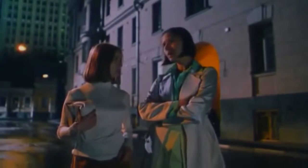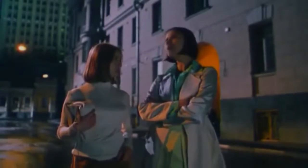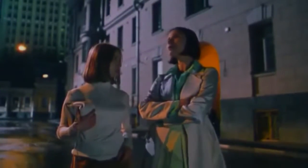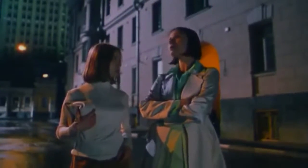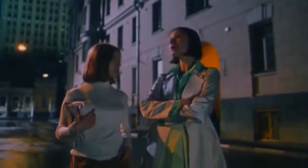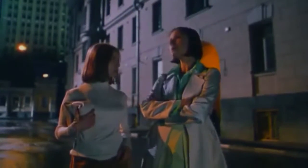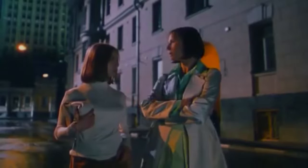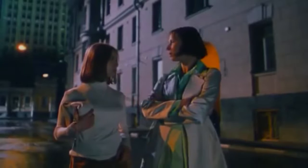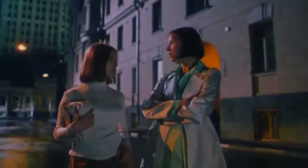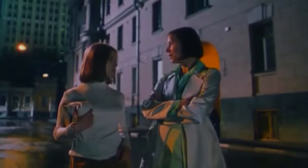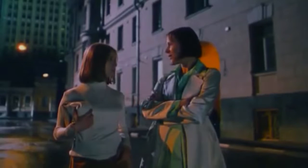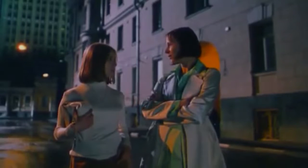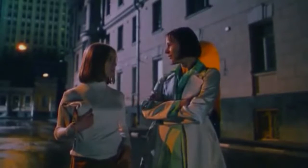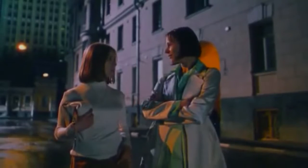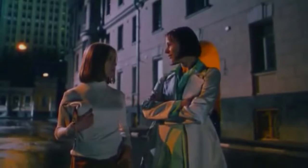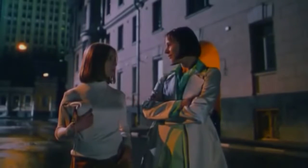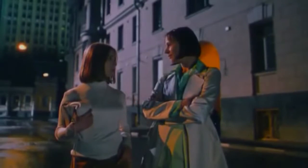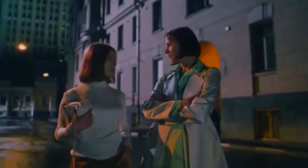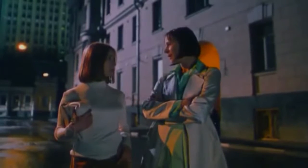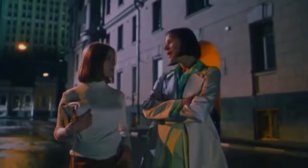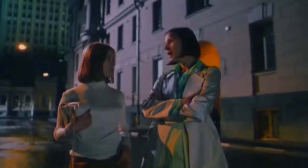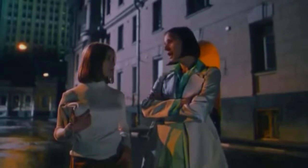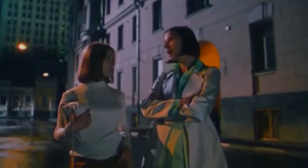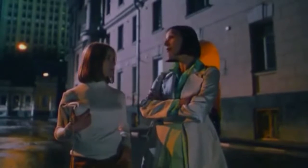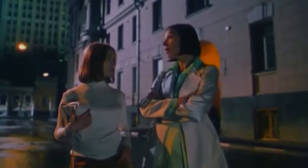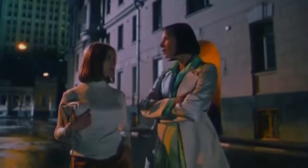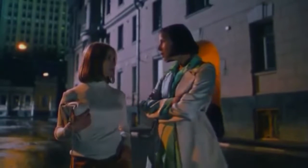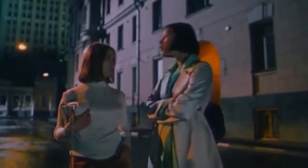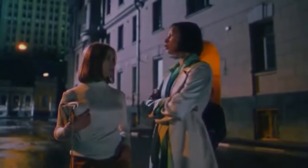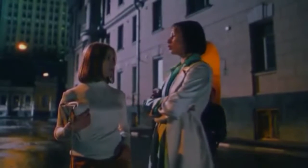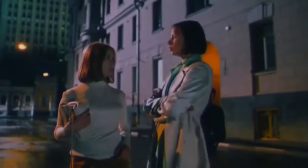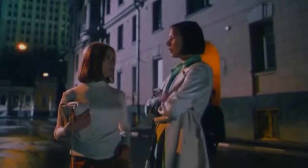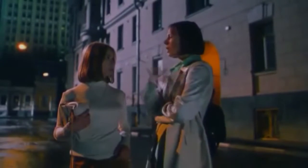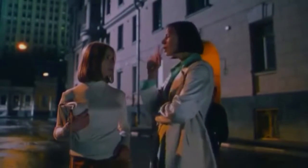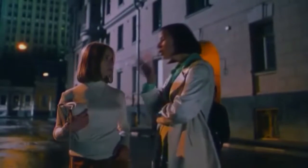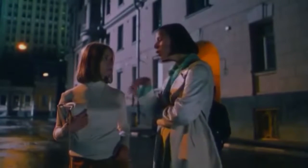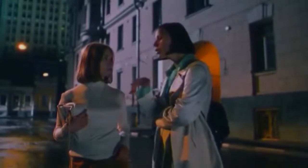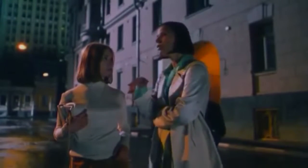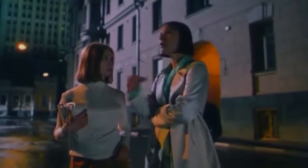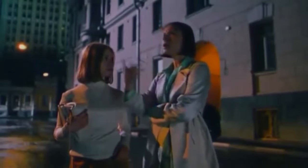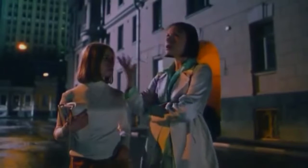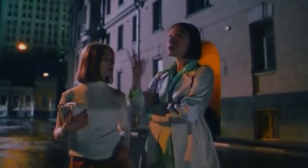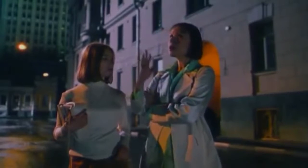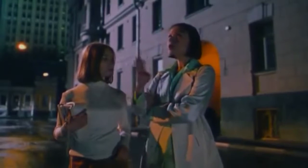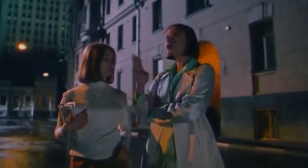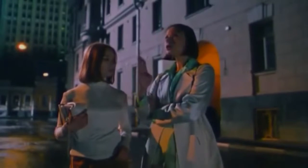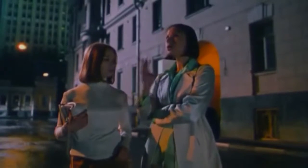На 85%. Иногда бывает слышу не то, что вы, это